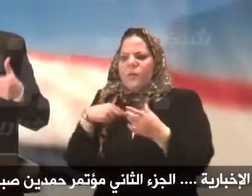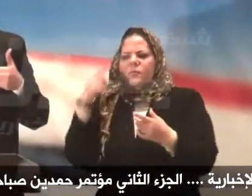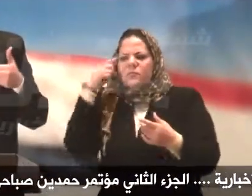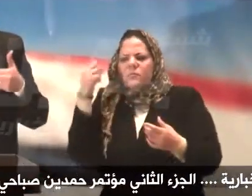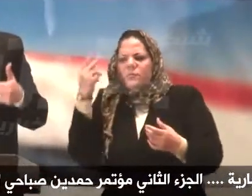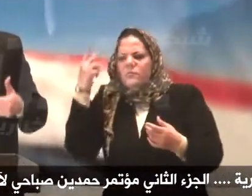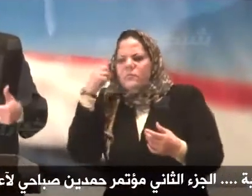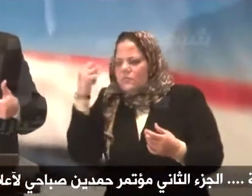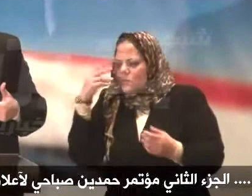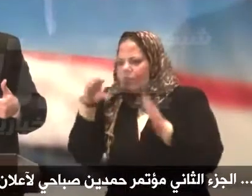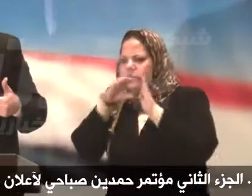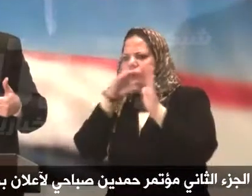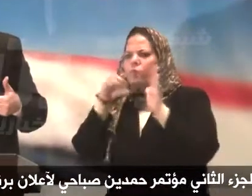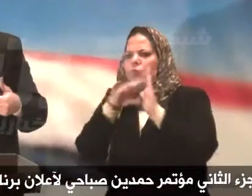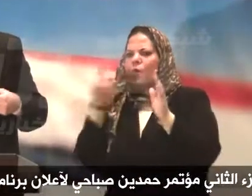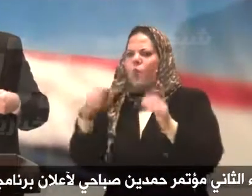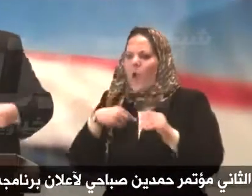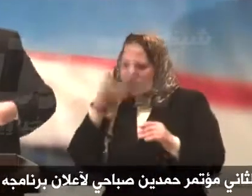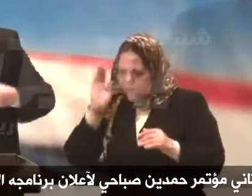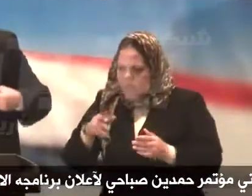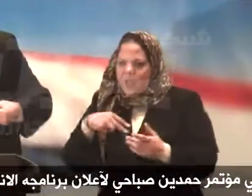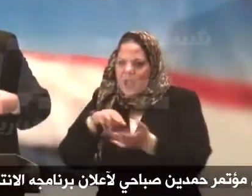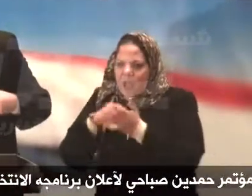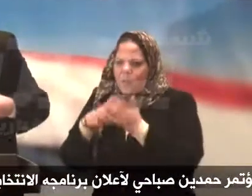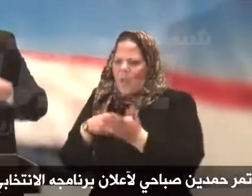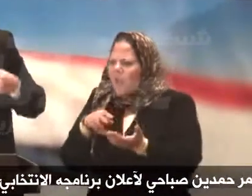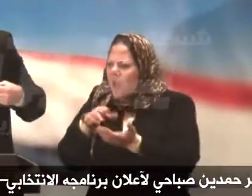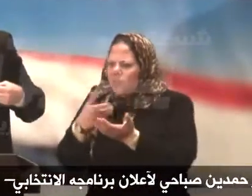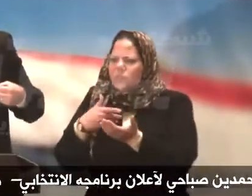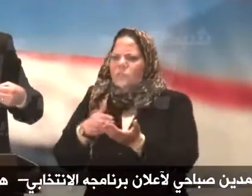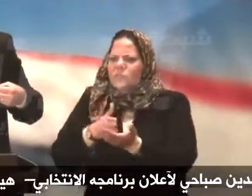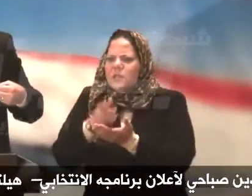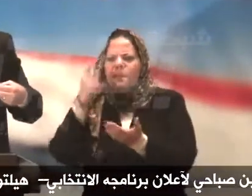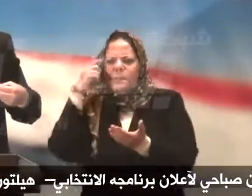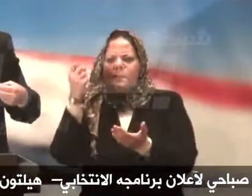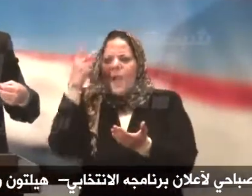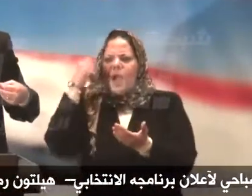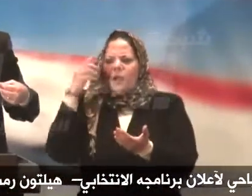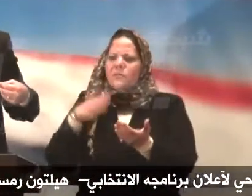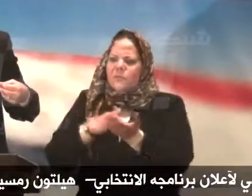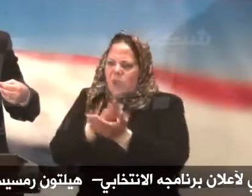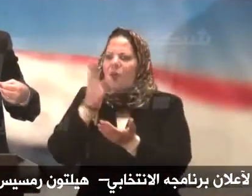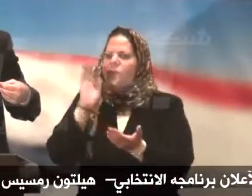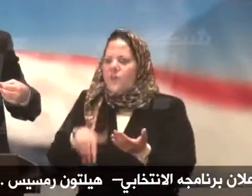ترانا أكثر قدرة على أن نلمس مزاجها